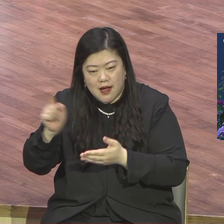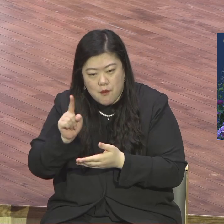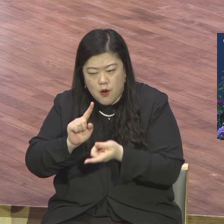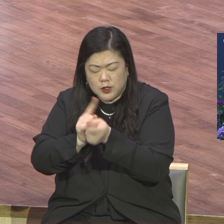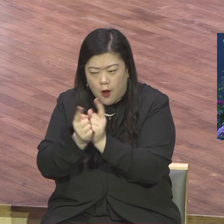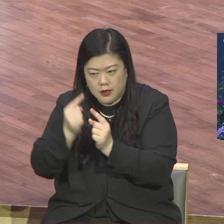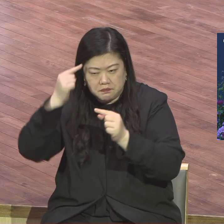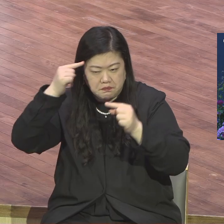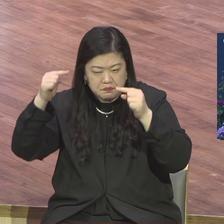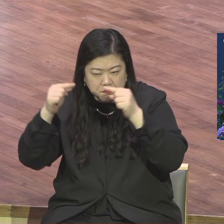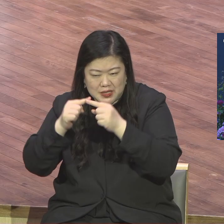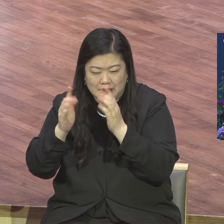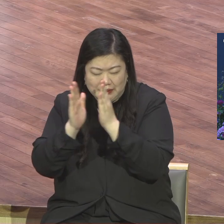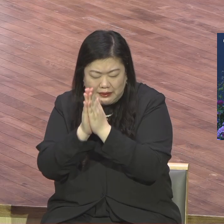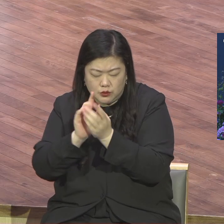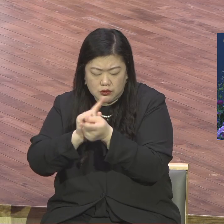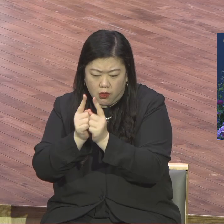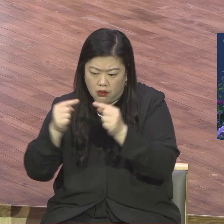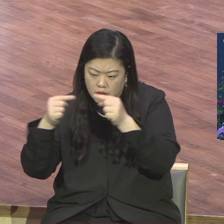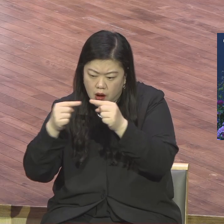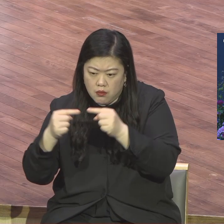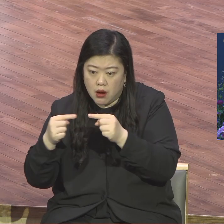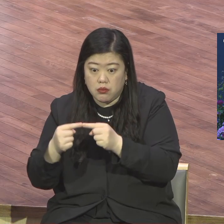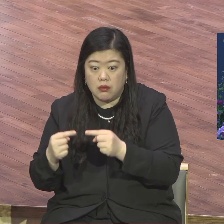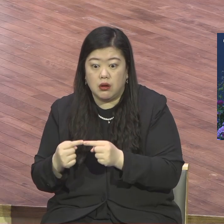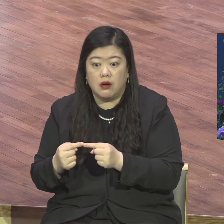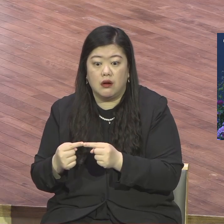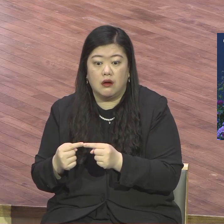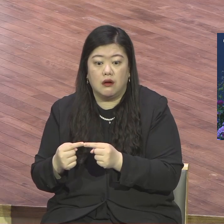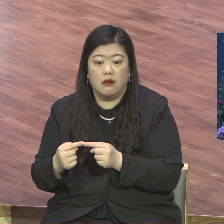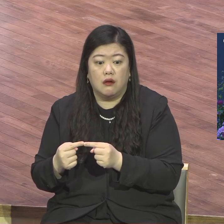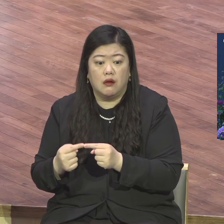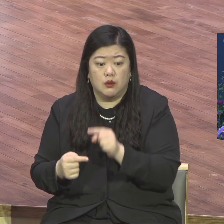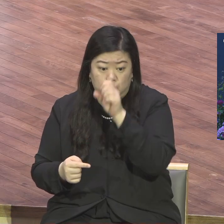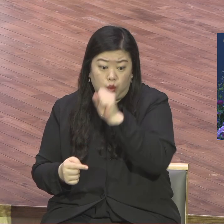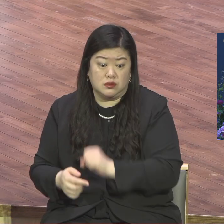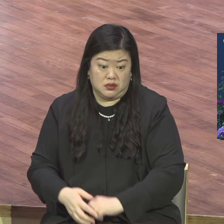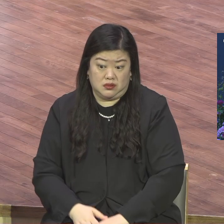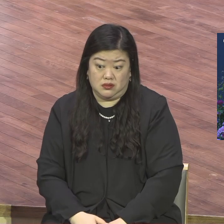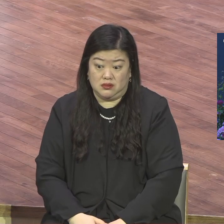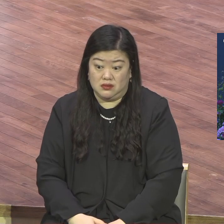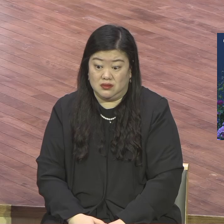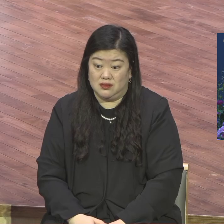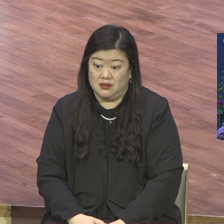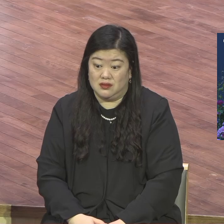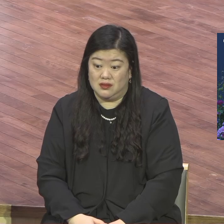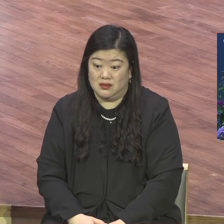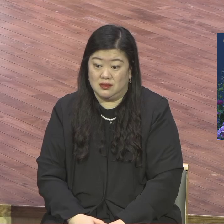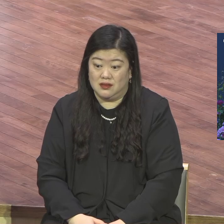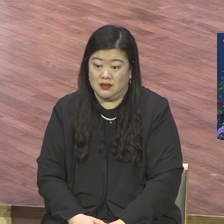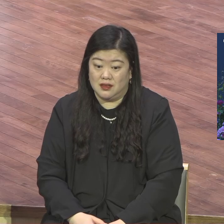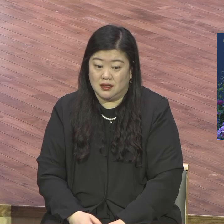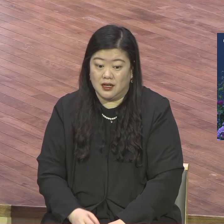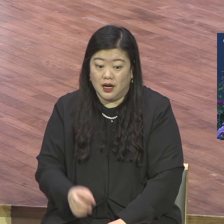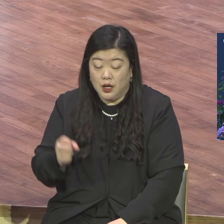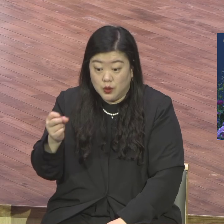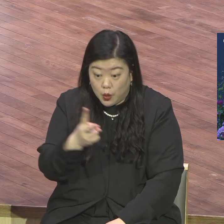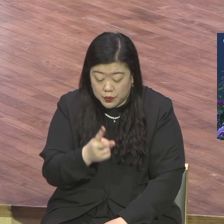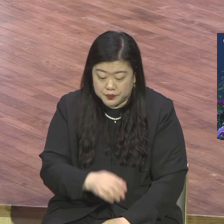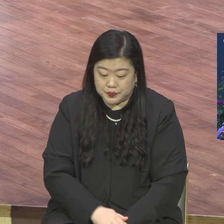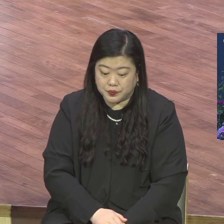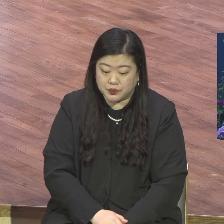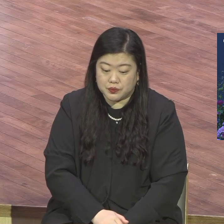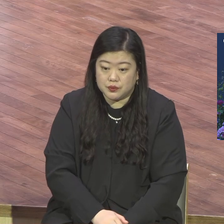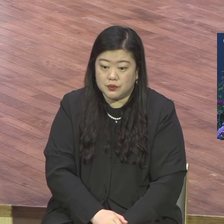그런 장로들은 목자의 목사의 심정도 잘 알아요. 목회자가 얼마나 영적으로 싸움을 싸우면서